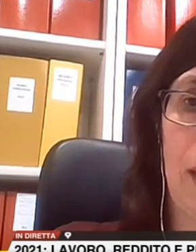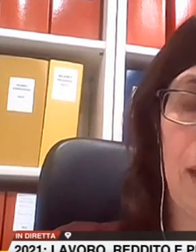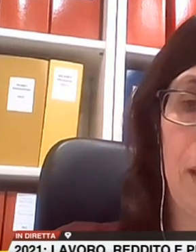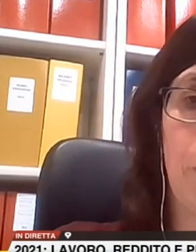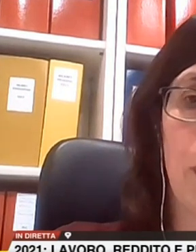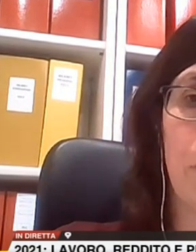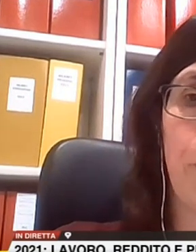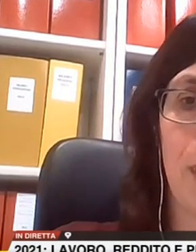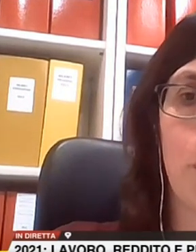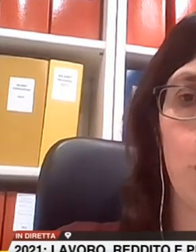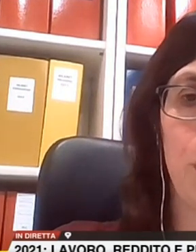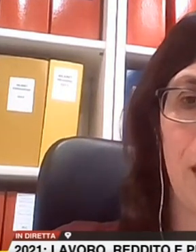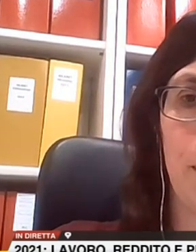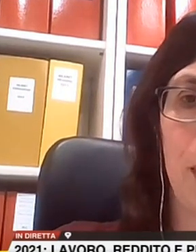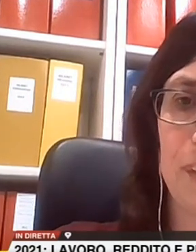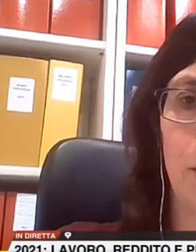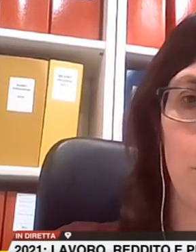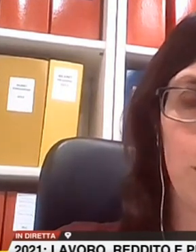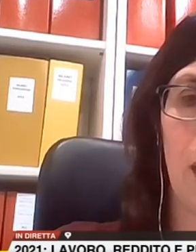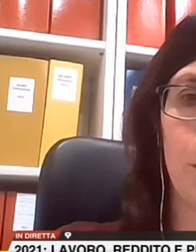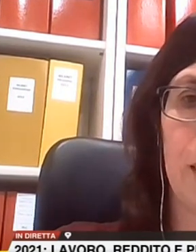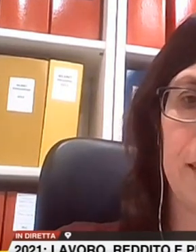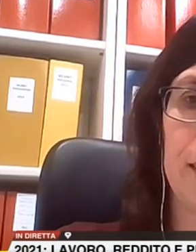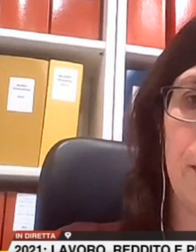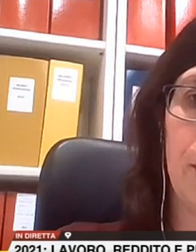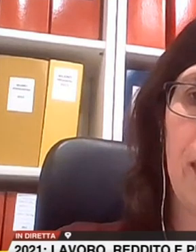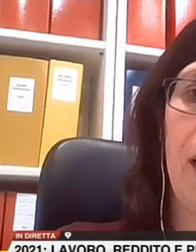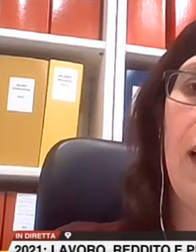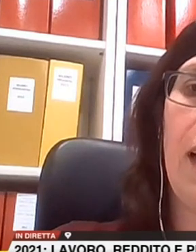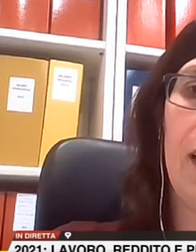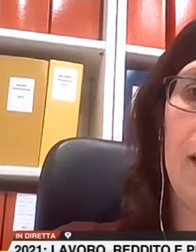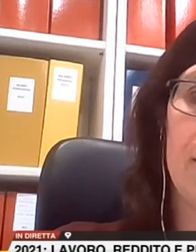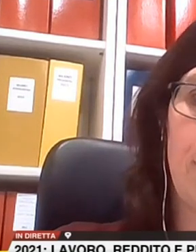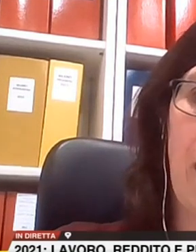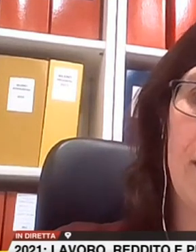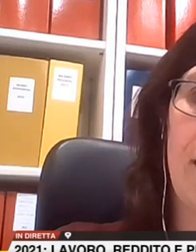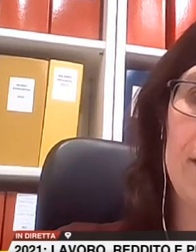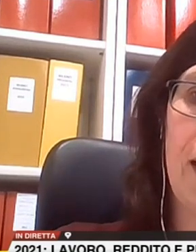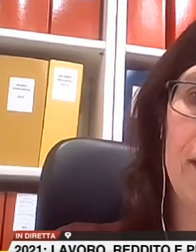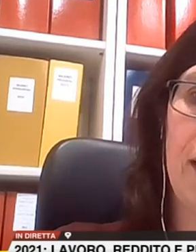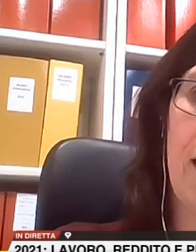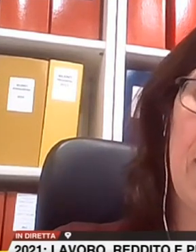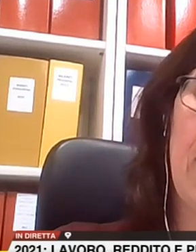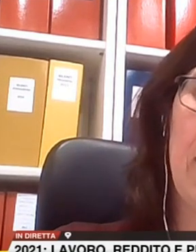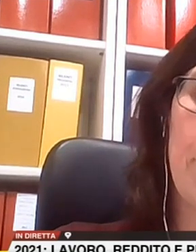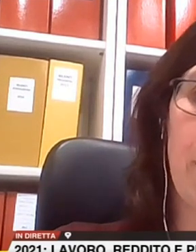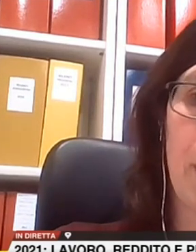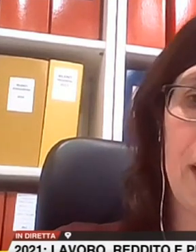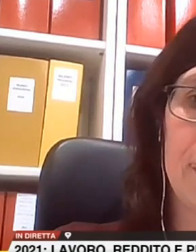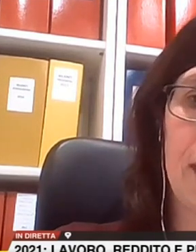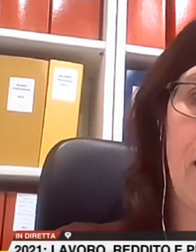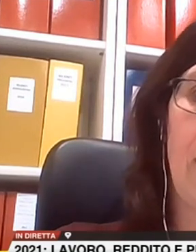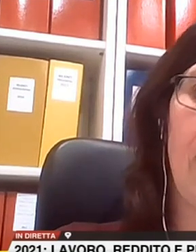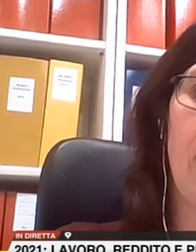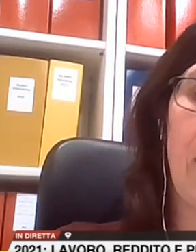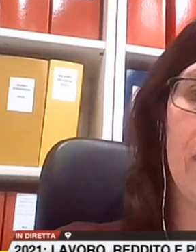che facciamo quotidianamente con tutta la contrattazione, le assemblee nelle aziende, e le